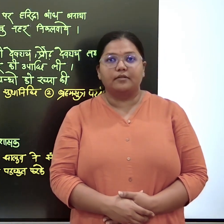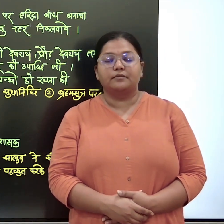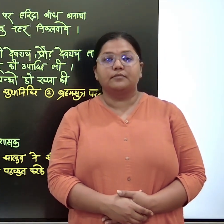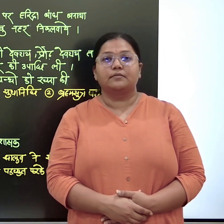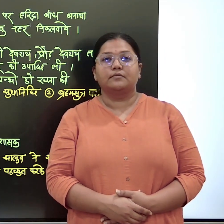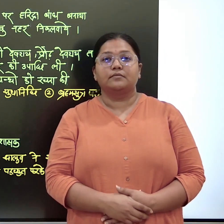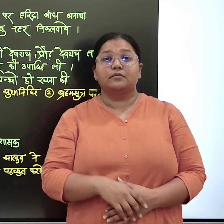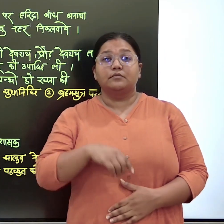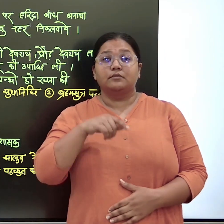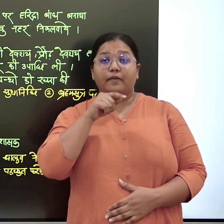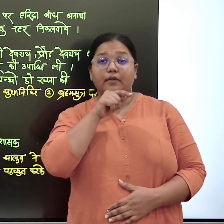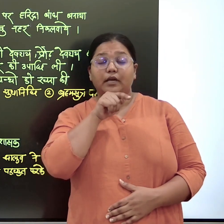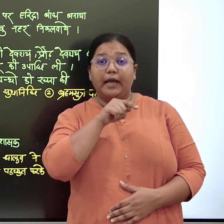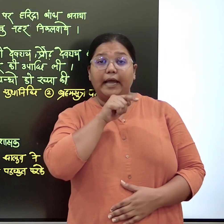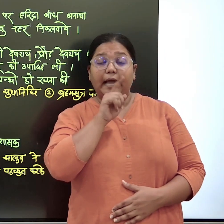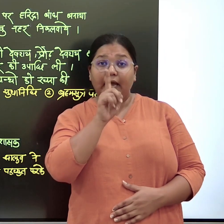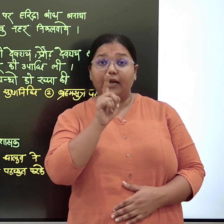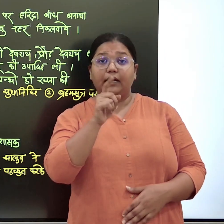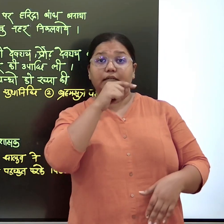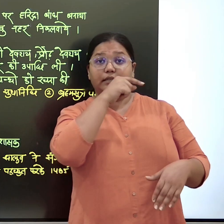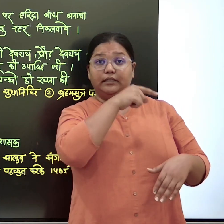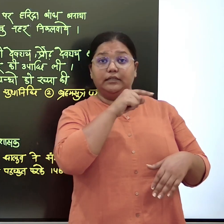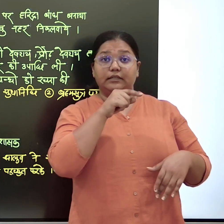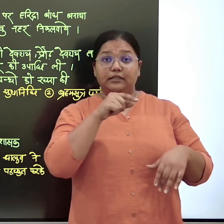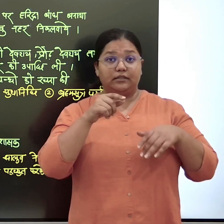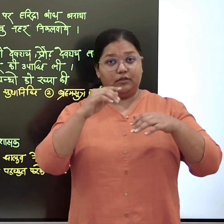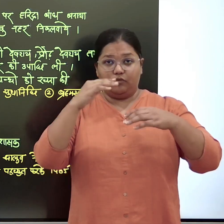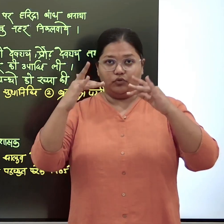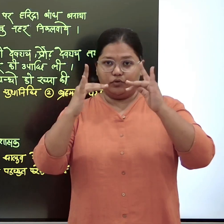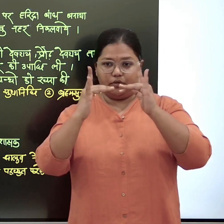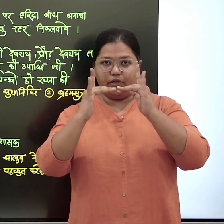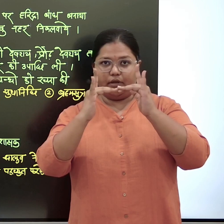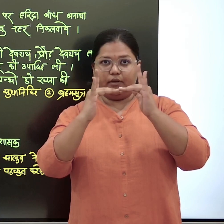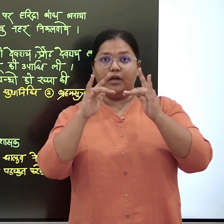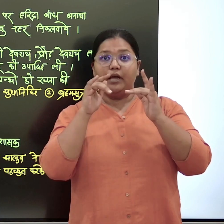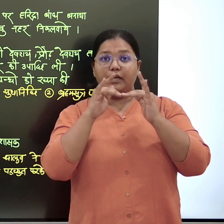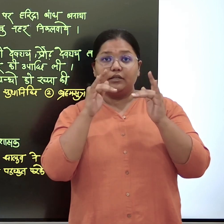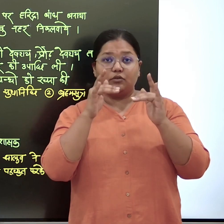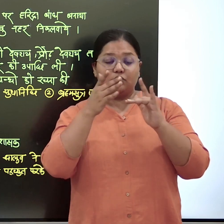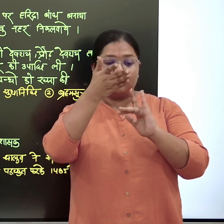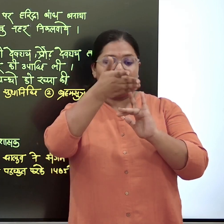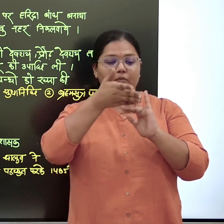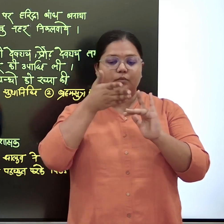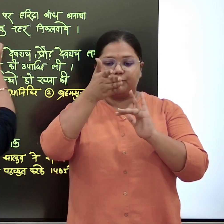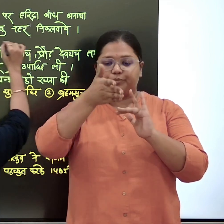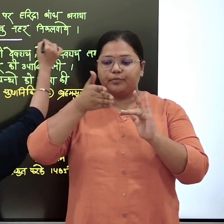ठीक, तुंगभद्रा नदी पर हरिद्रा बांध बनवाए और सिंचाई हेतु